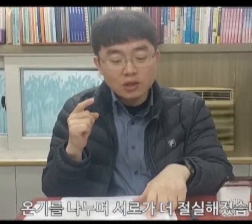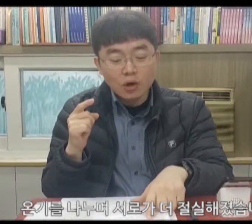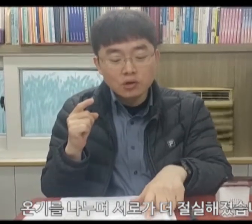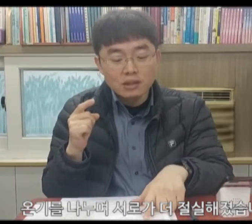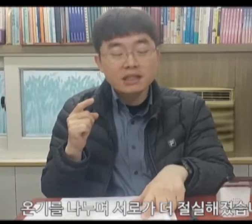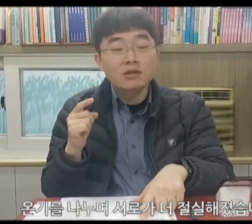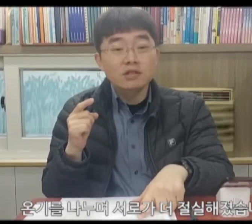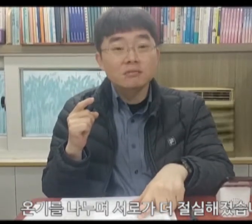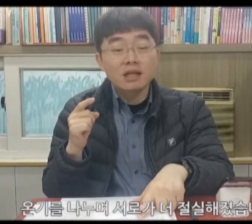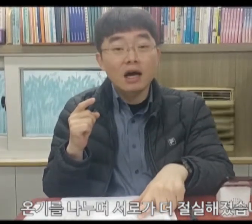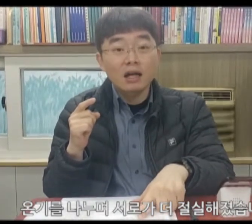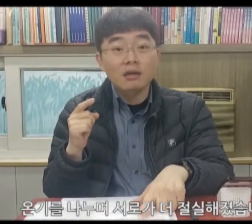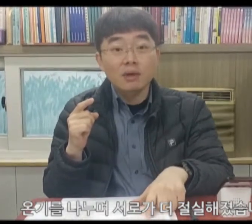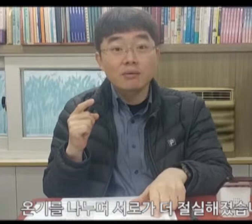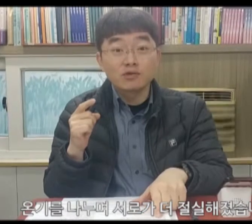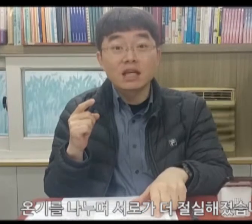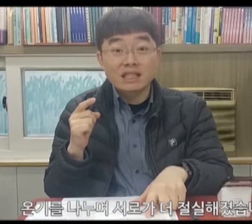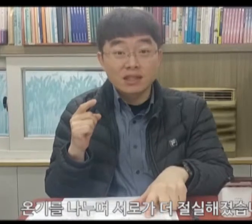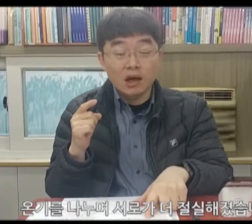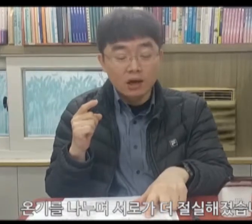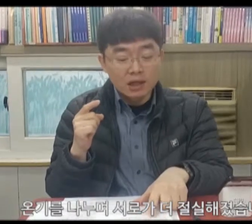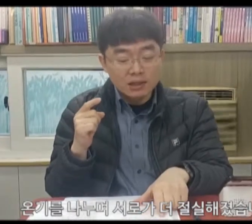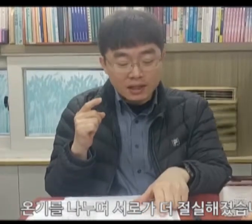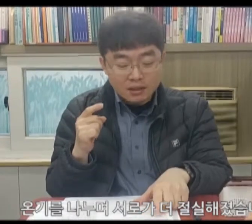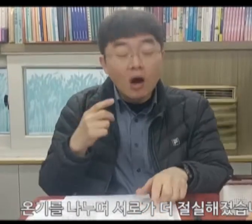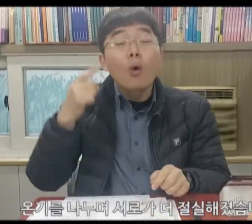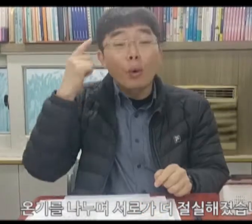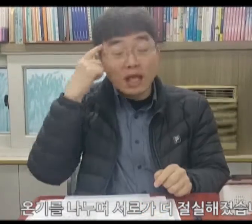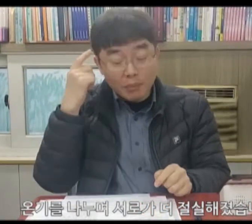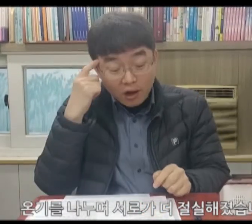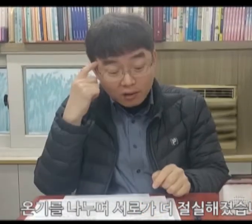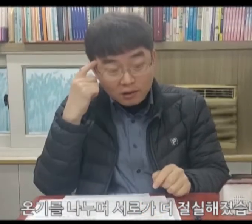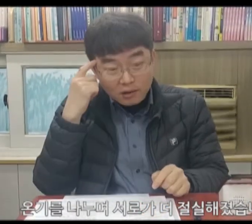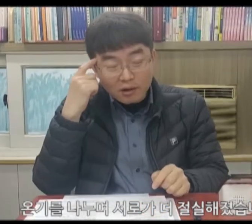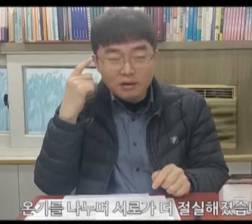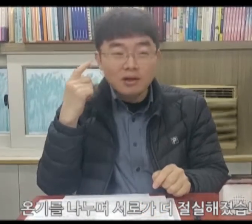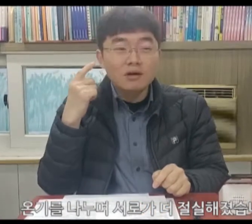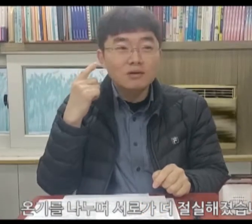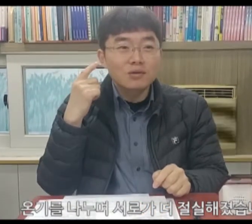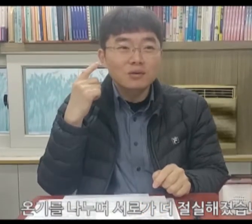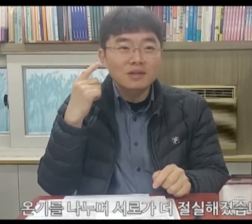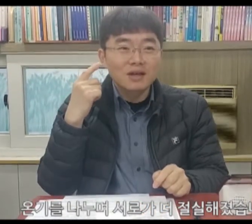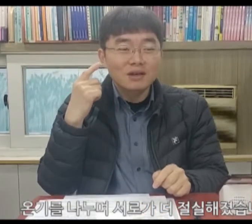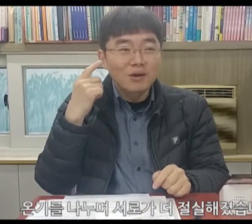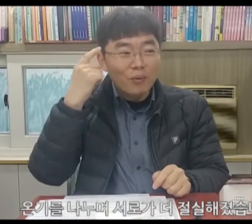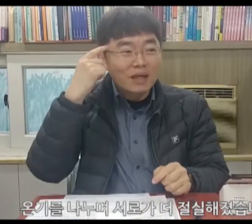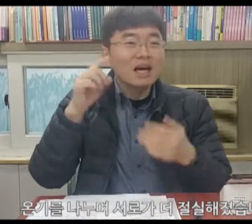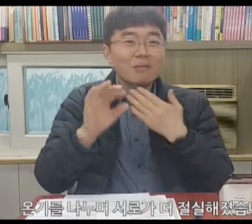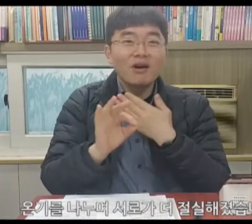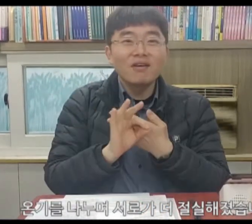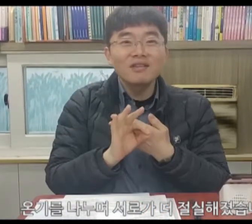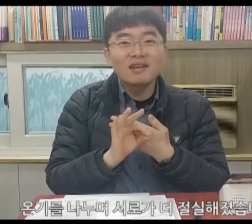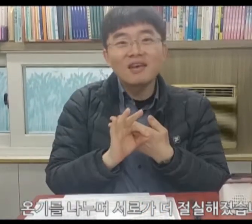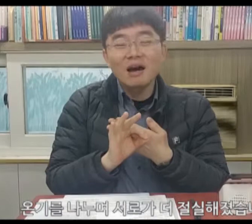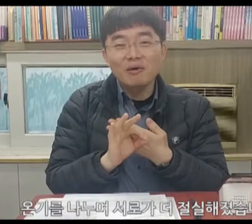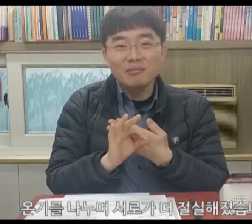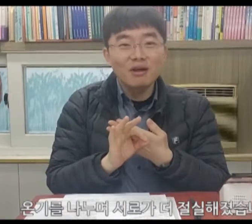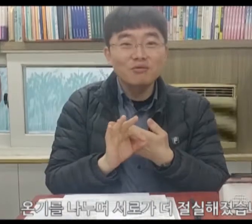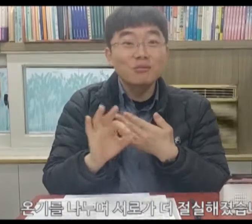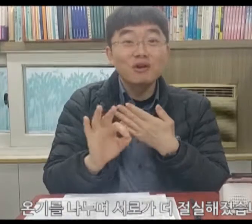더 절실해졌습니다. 라는 게 문장이 있어요. 그래서 왜냐면 이거를 또 이제 왜냐면 이렇게 가버리면 우리 면을